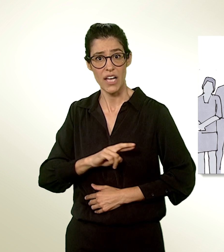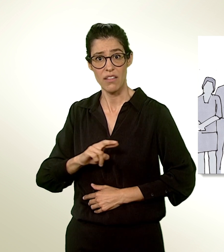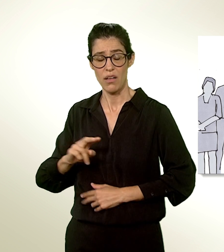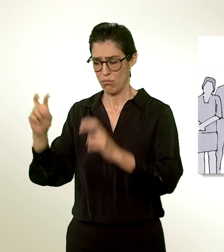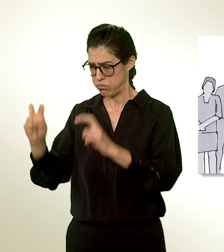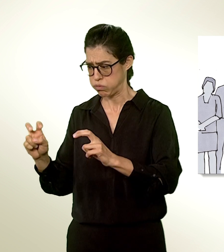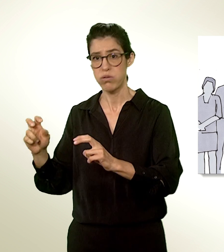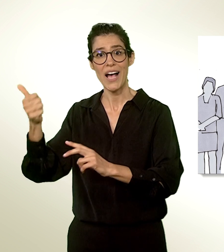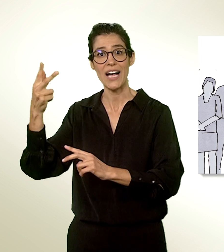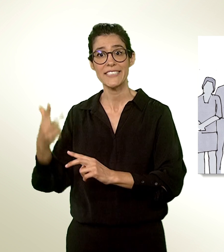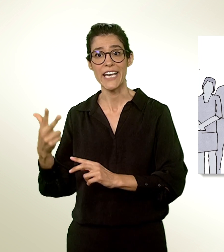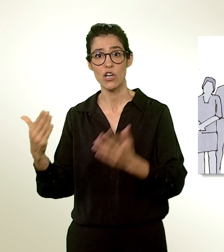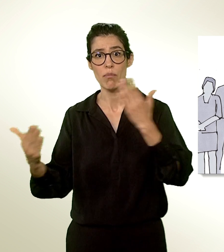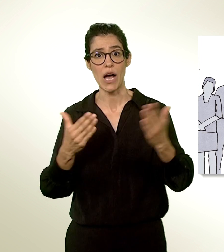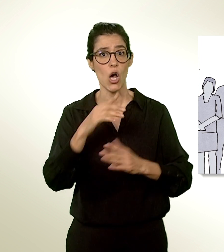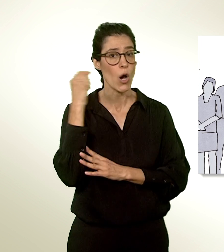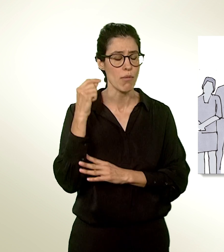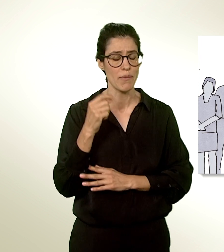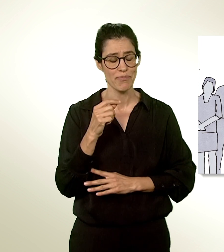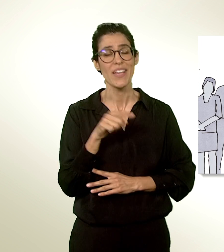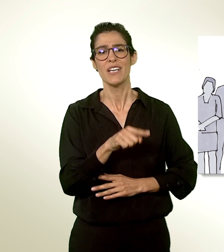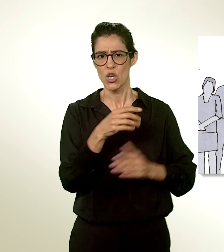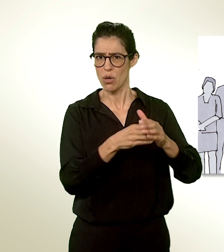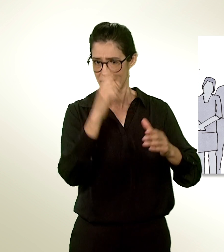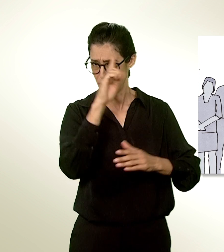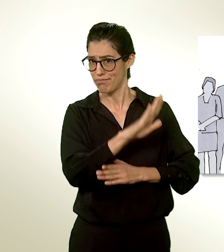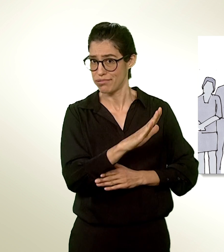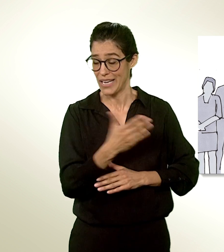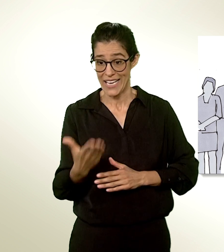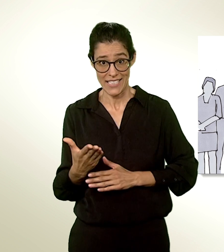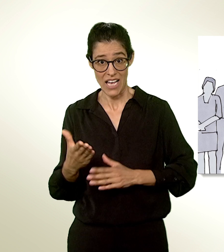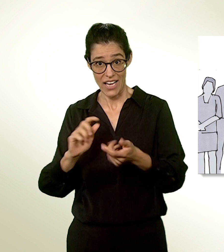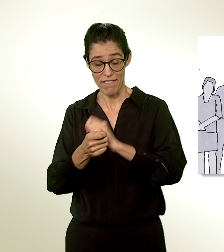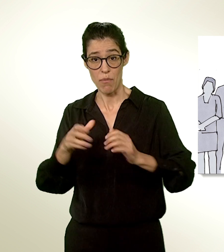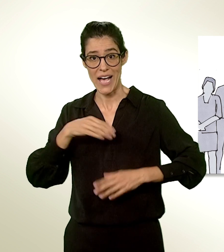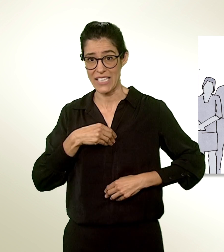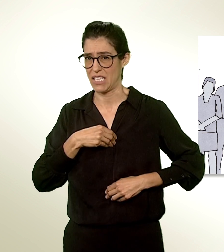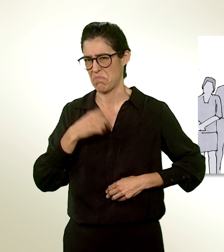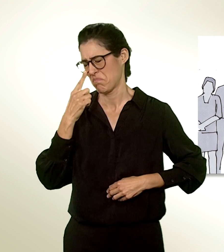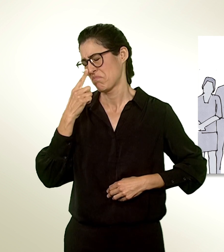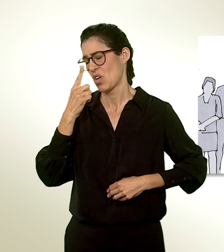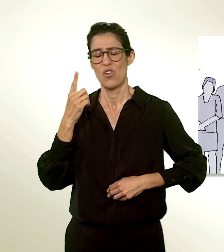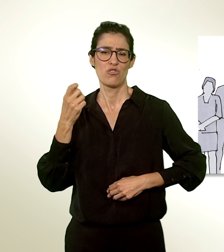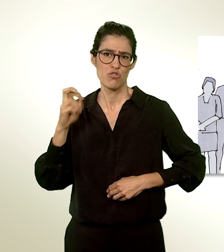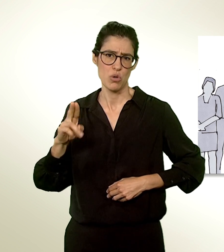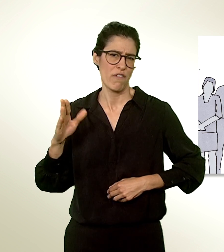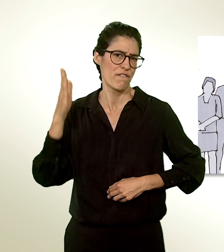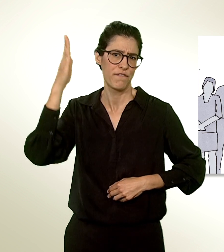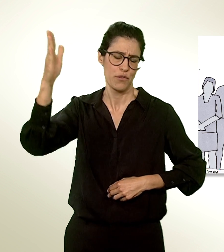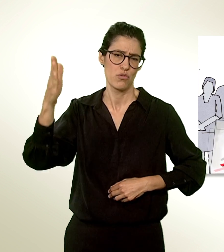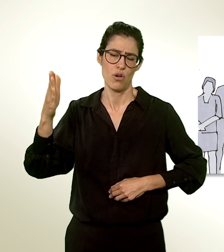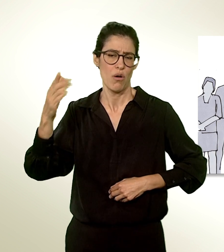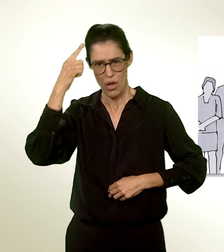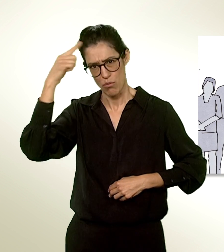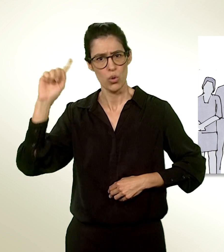comité, si AVS 21 est accepté, la retraite à 67 ans pour tout le monde est d'ores et déjà programmée. Il considère